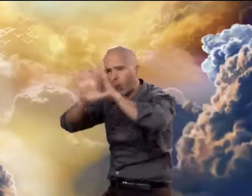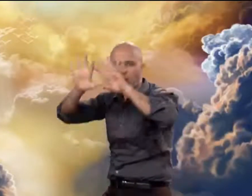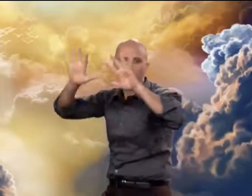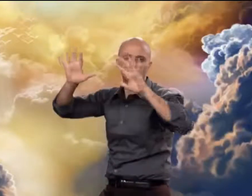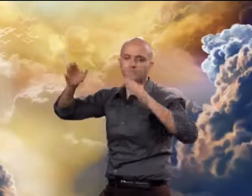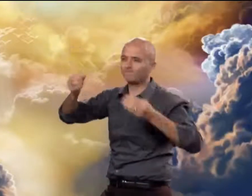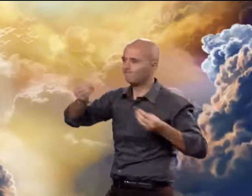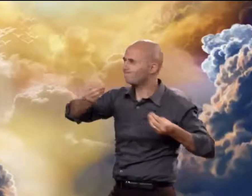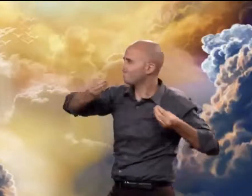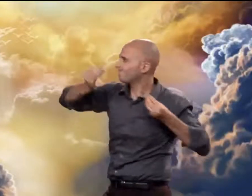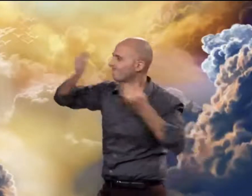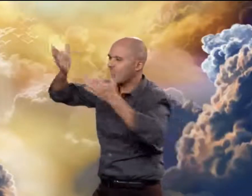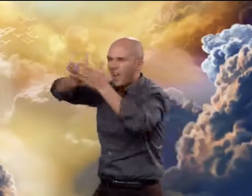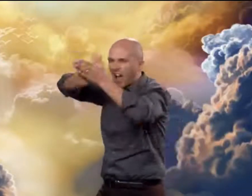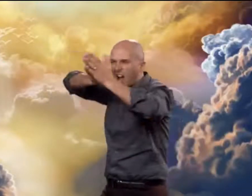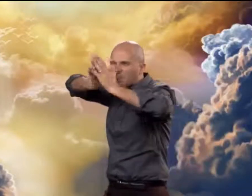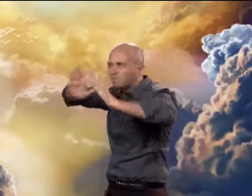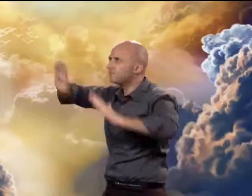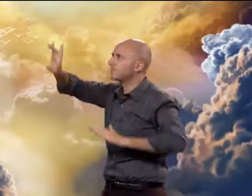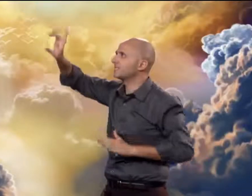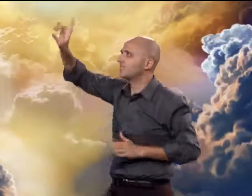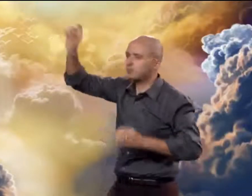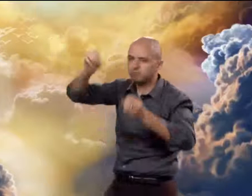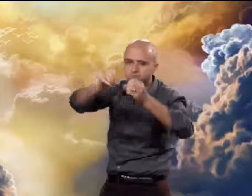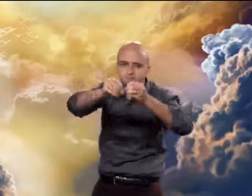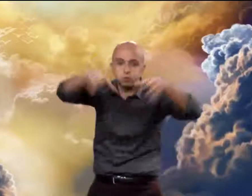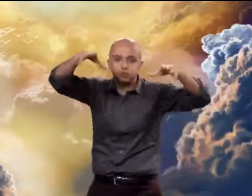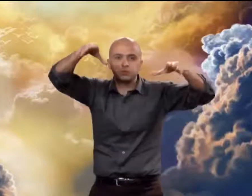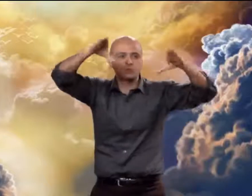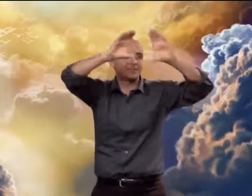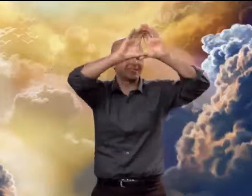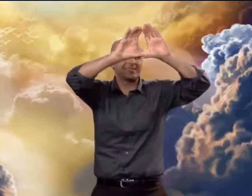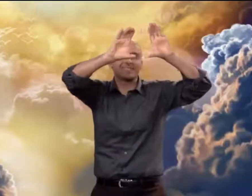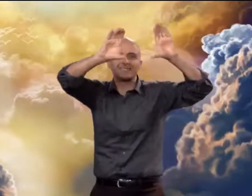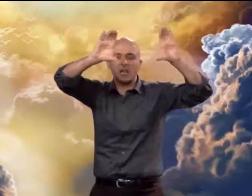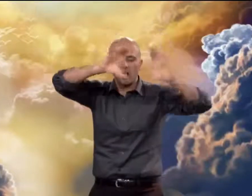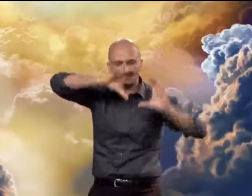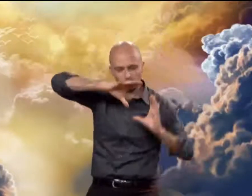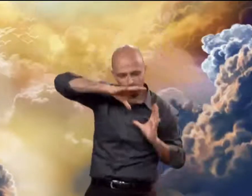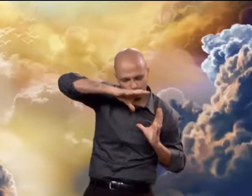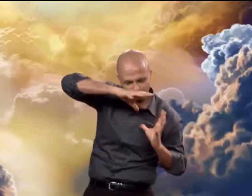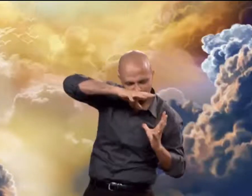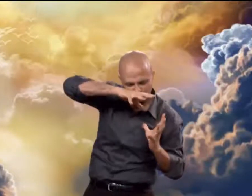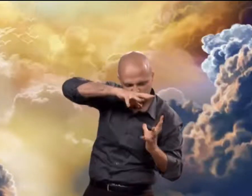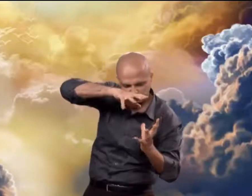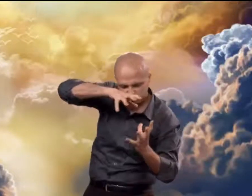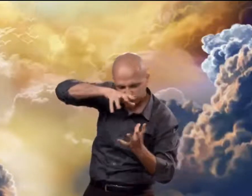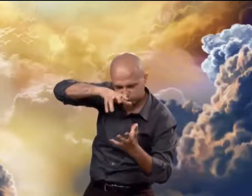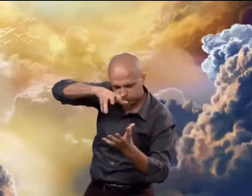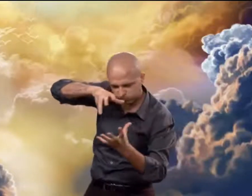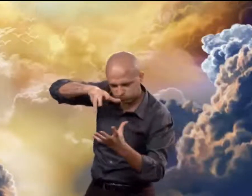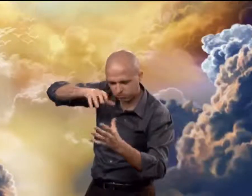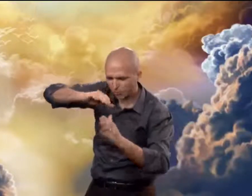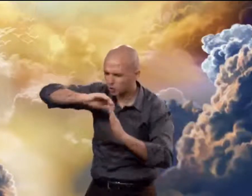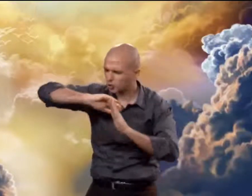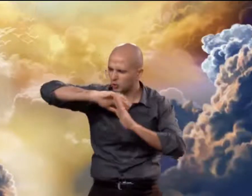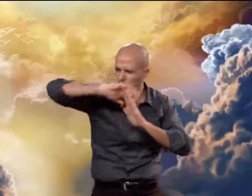deles era o resultado da pecaminosa negligência. Os líderes de Israel deveriam ter estudado com profundo interesse